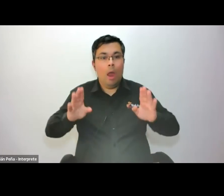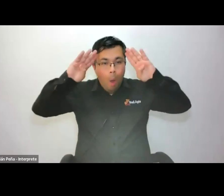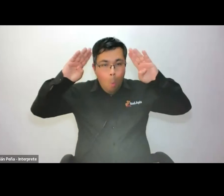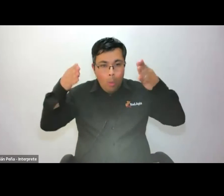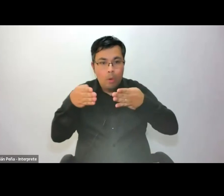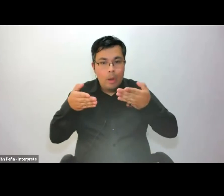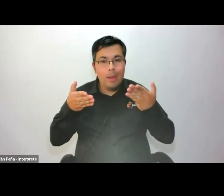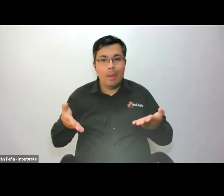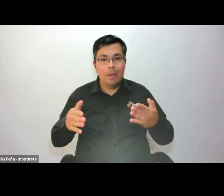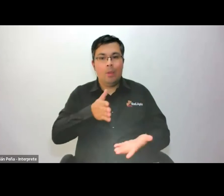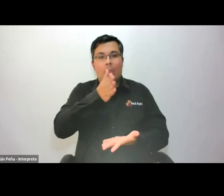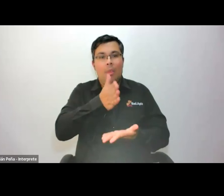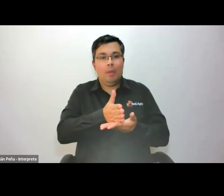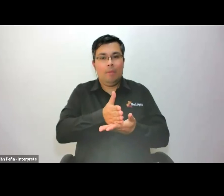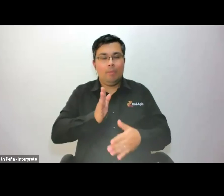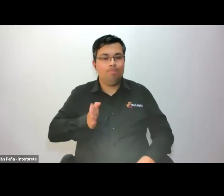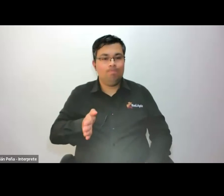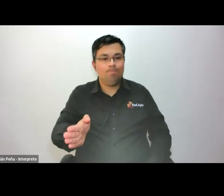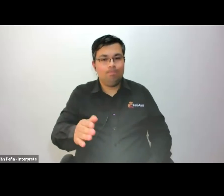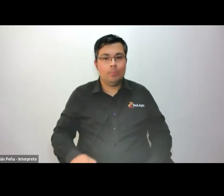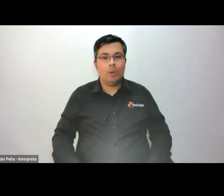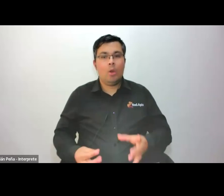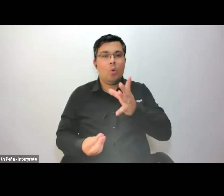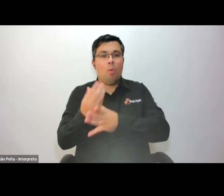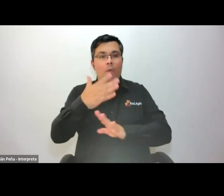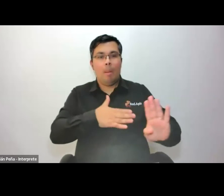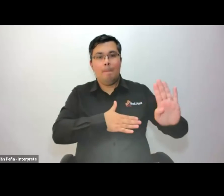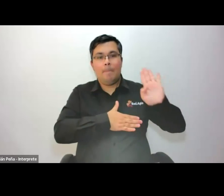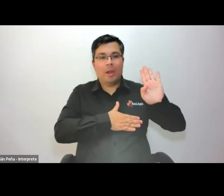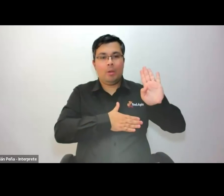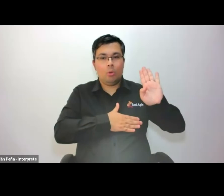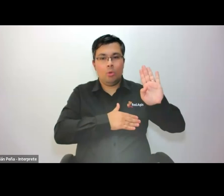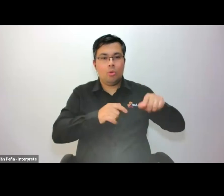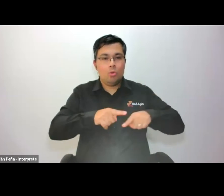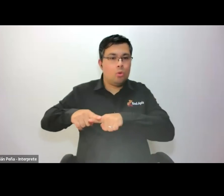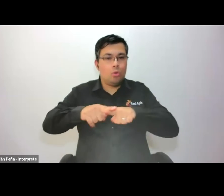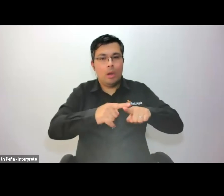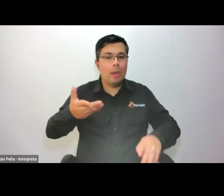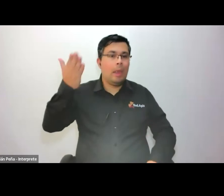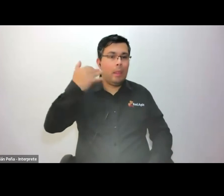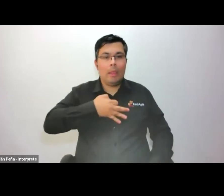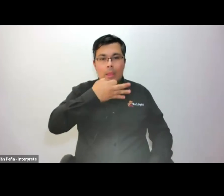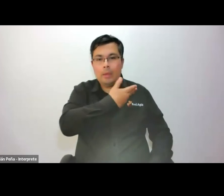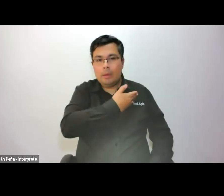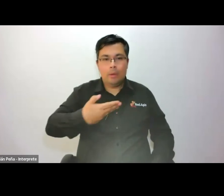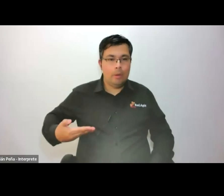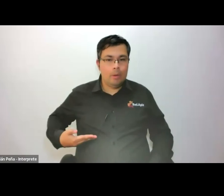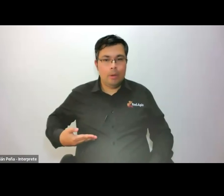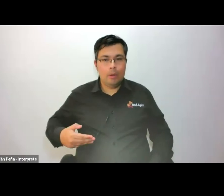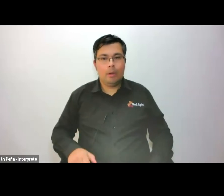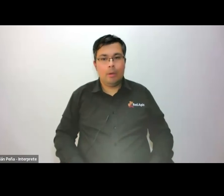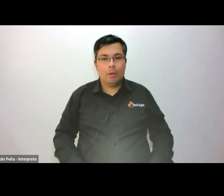como bien decía el otro día la presidenta de FUAN, de la quinta región, un nuevo pacto